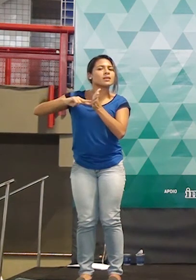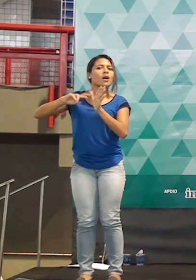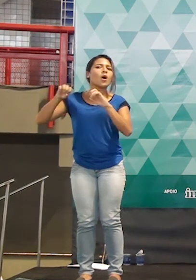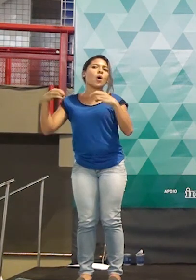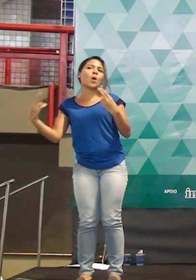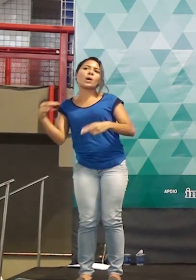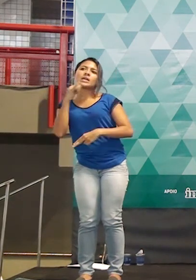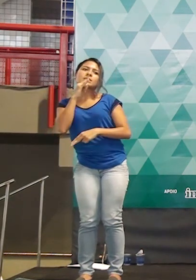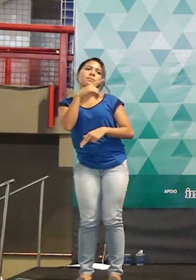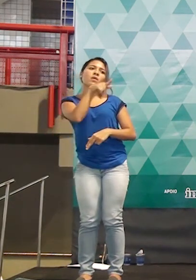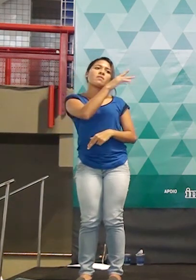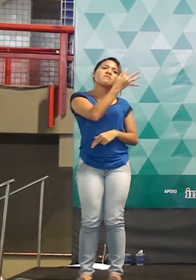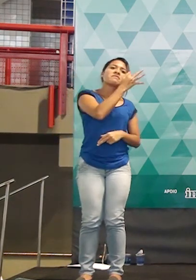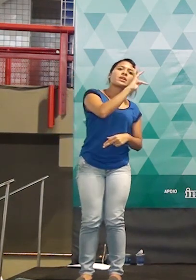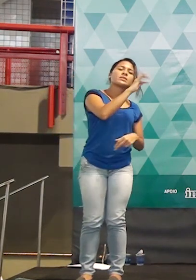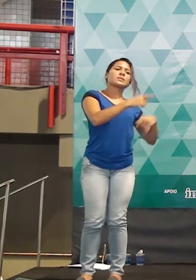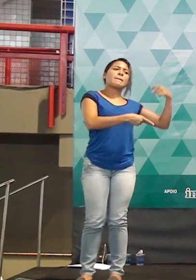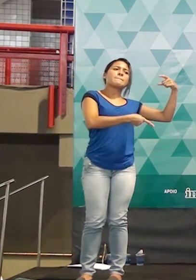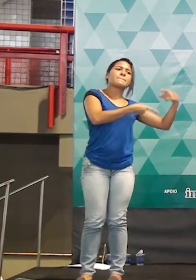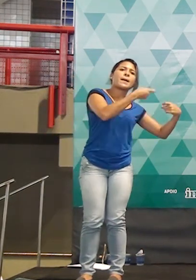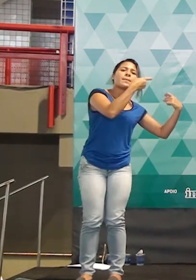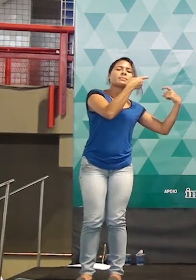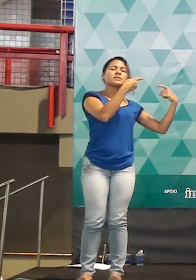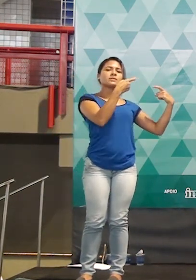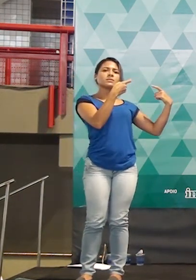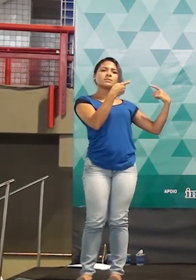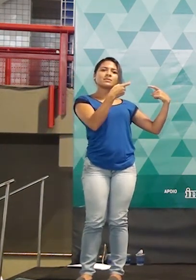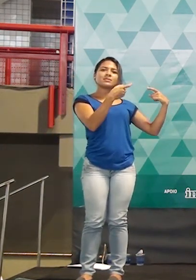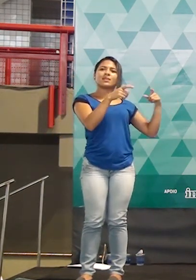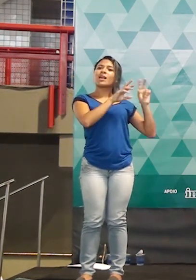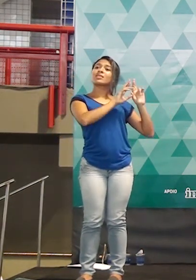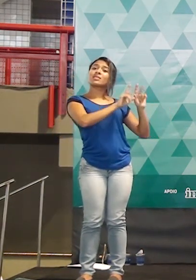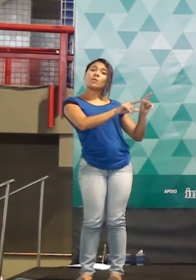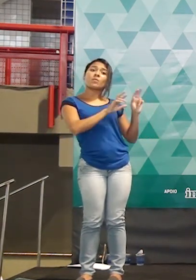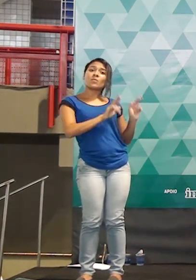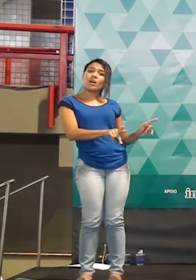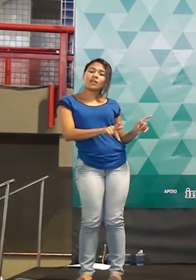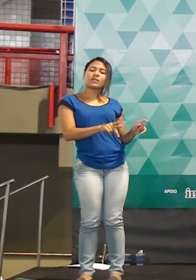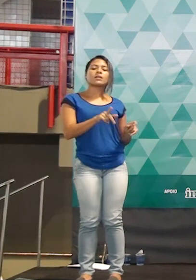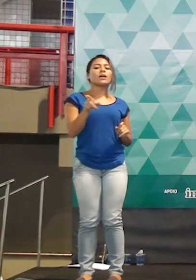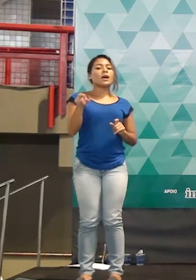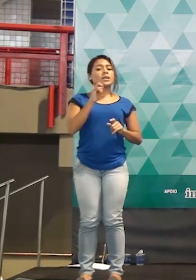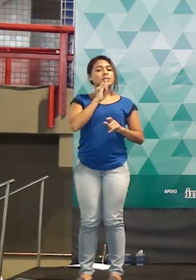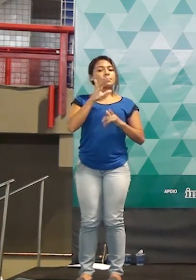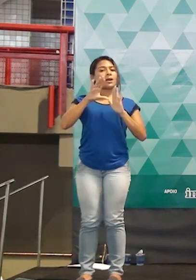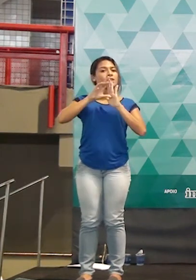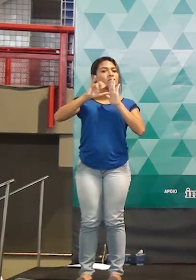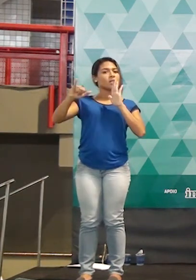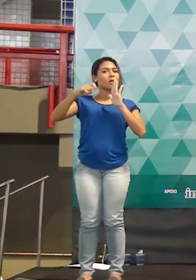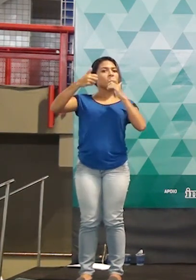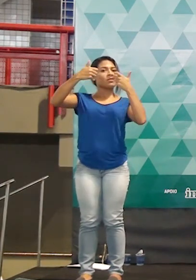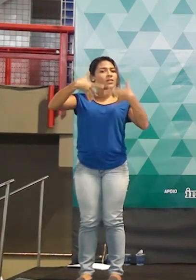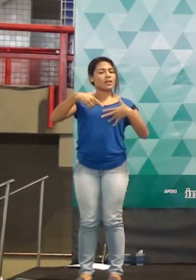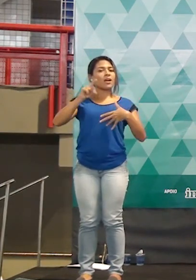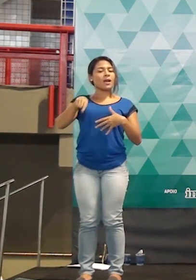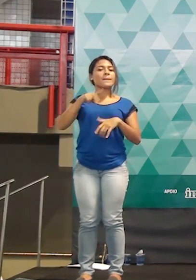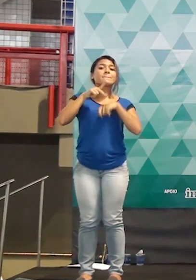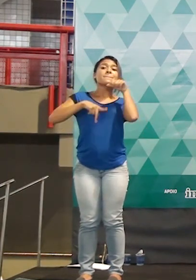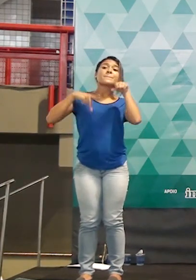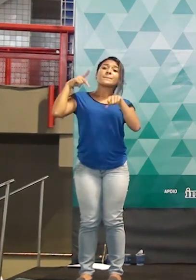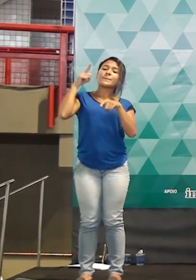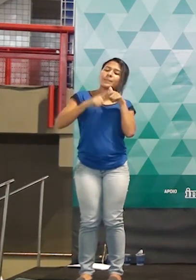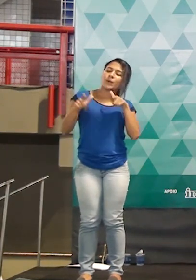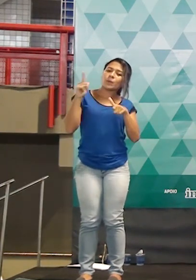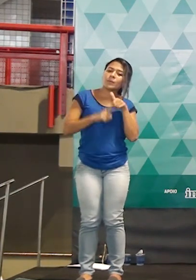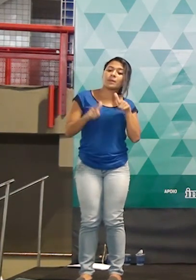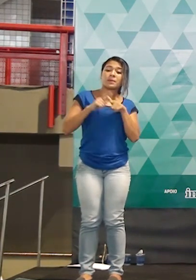da redação do Enem está claríssimo no edital. É um problema de natureza nacional. É